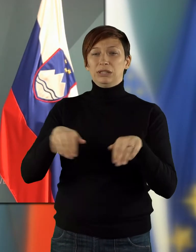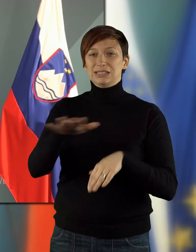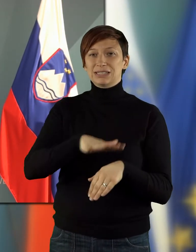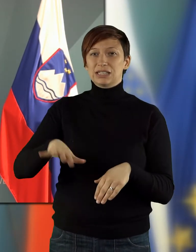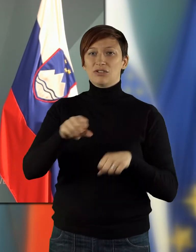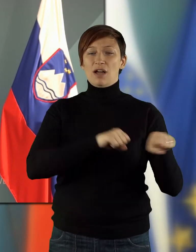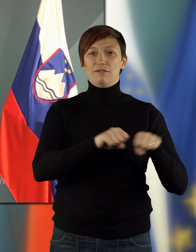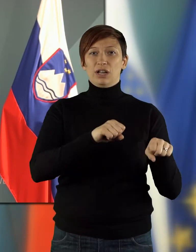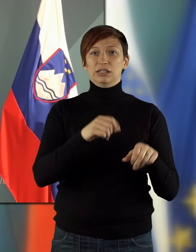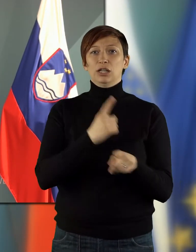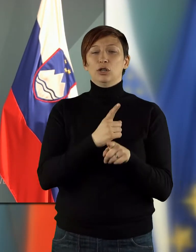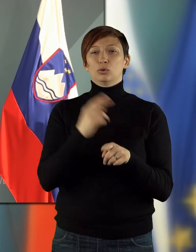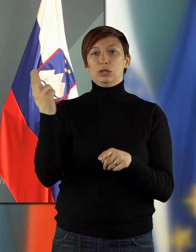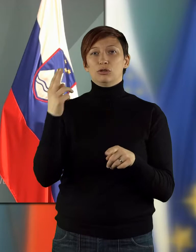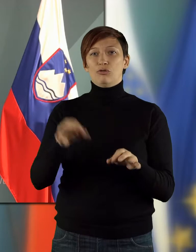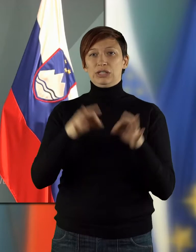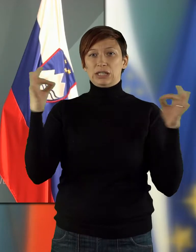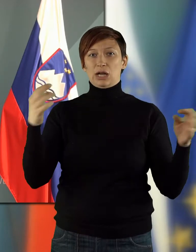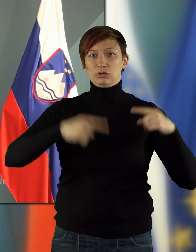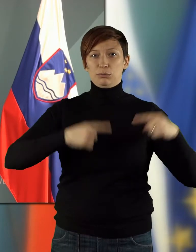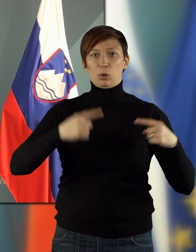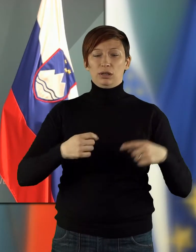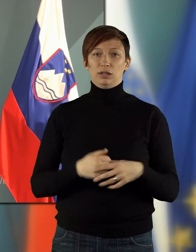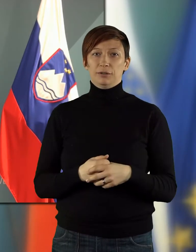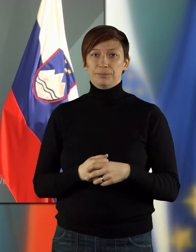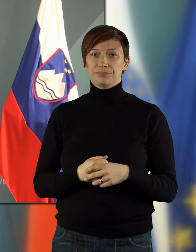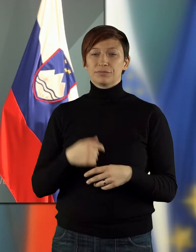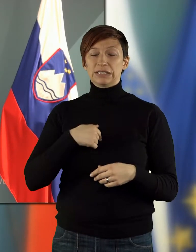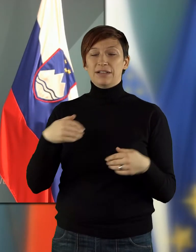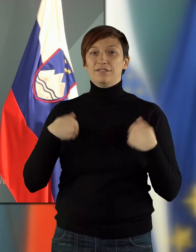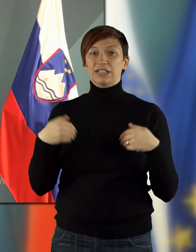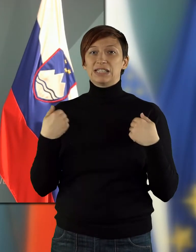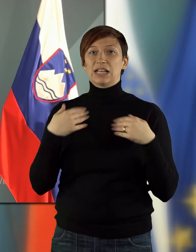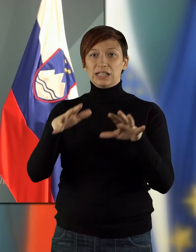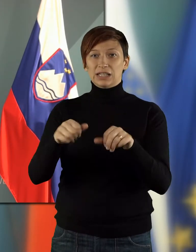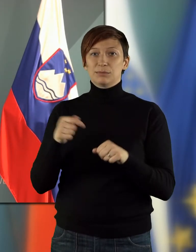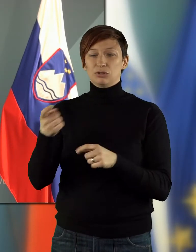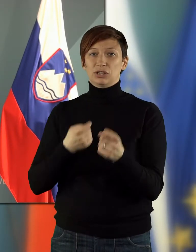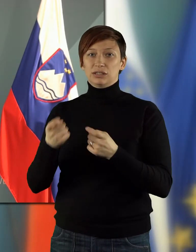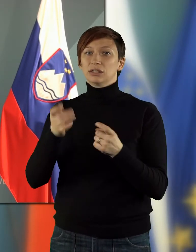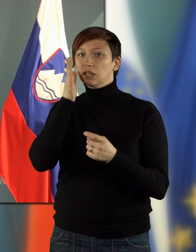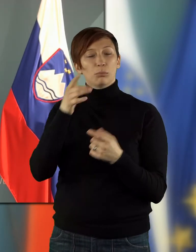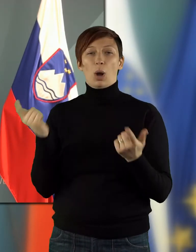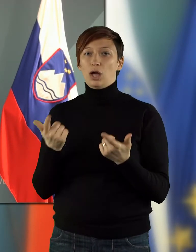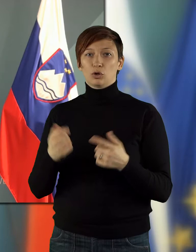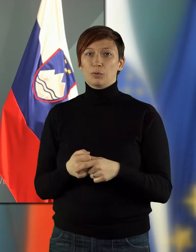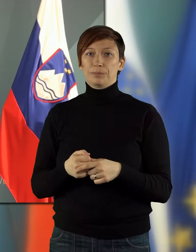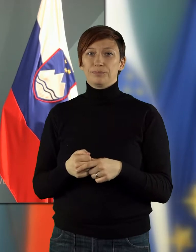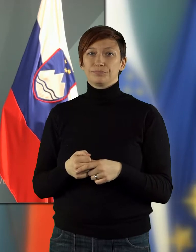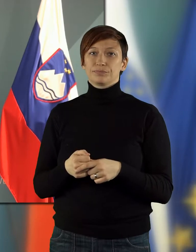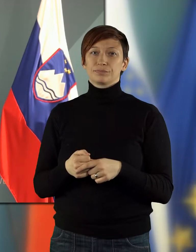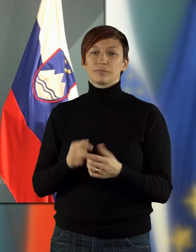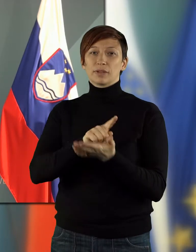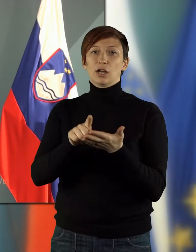podpori ministrstva, vlade in celotne slovenske politike. Vesela sem, da je sprejel ta izziv, ki ne bo